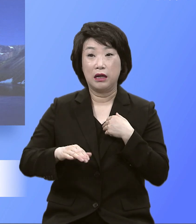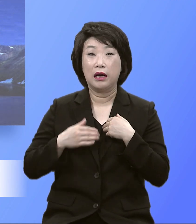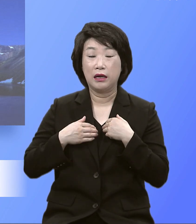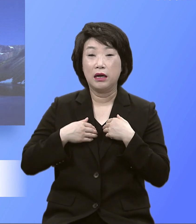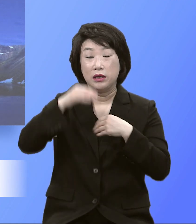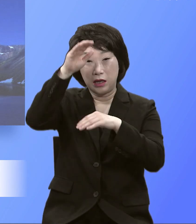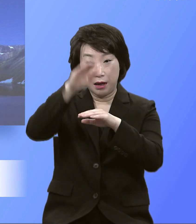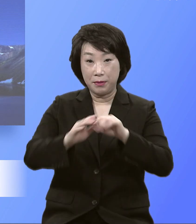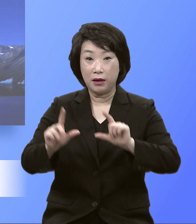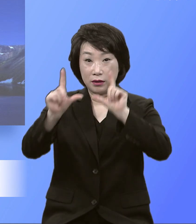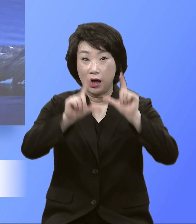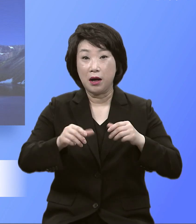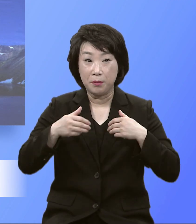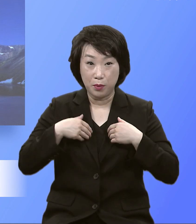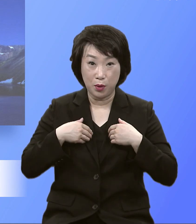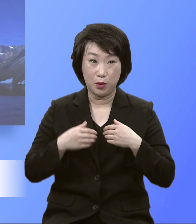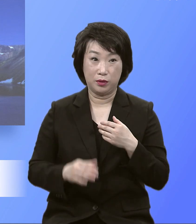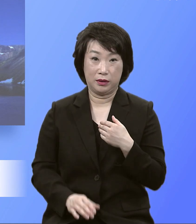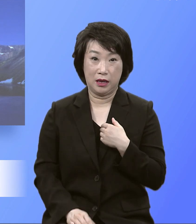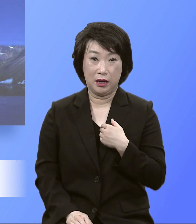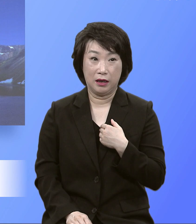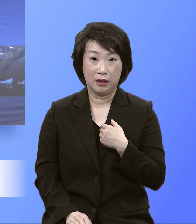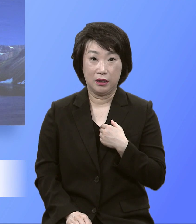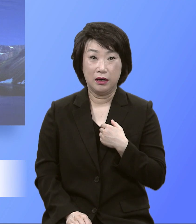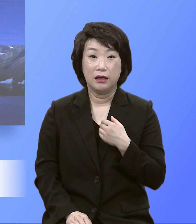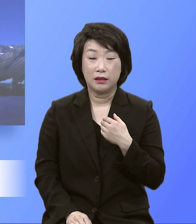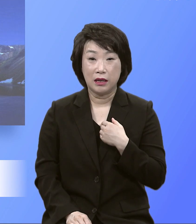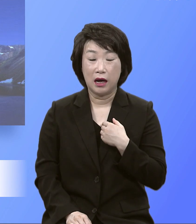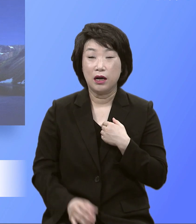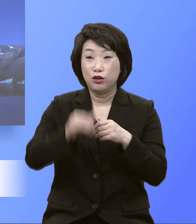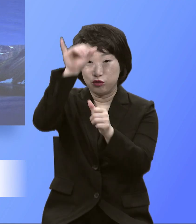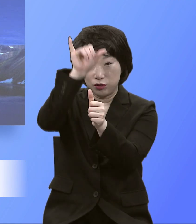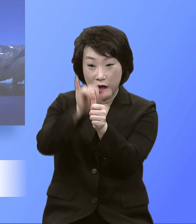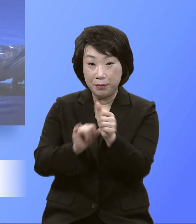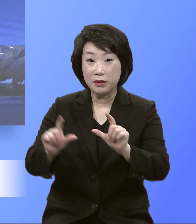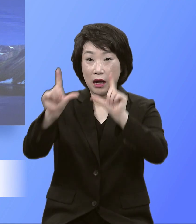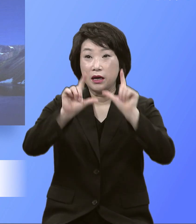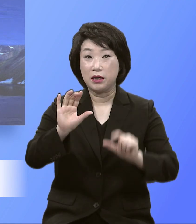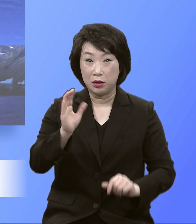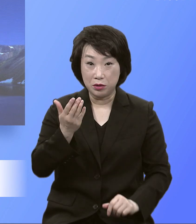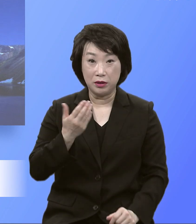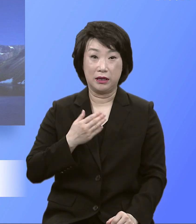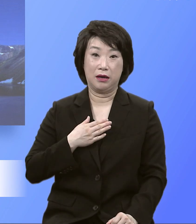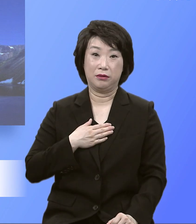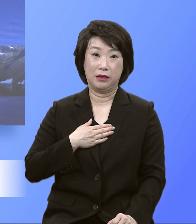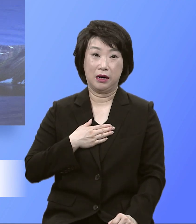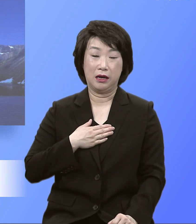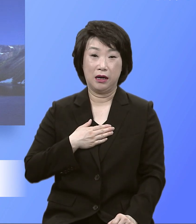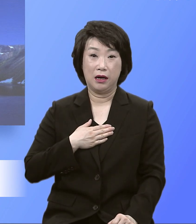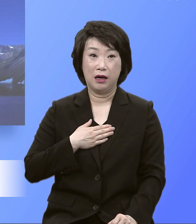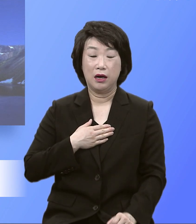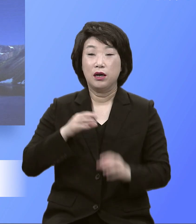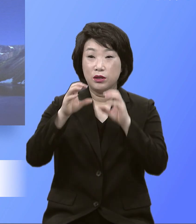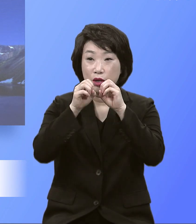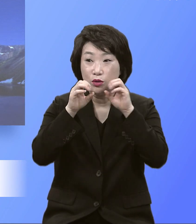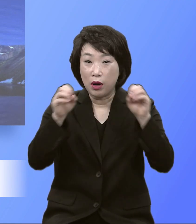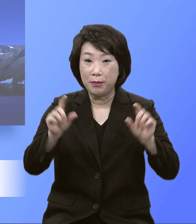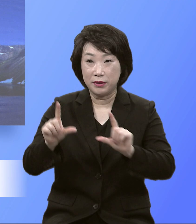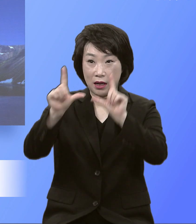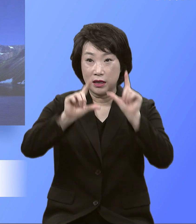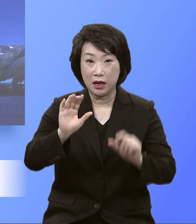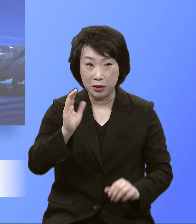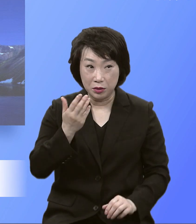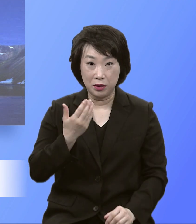나는 예배하며 살아야 된다. 나는 충성하며 살아야 된다. 나는 전도하며